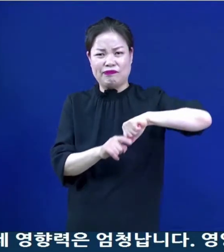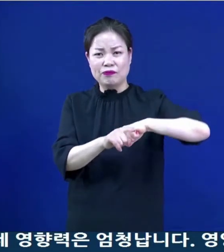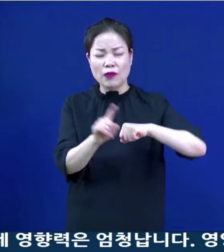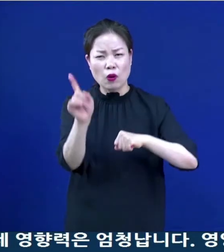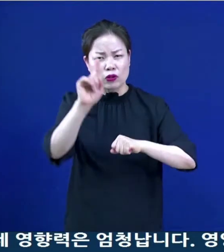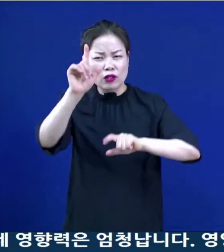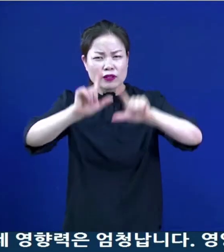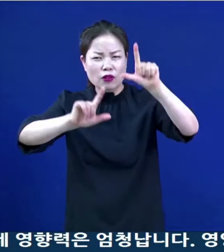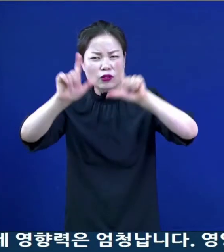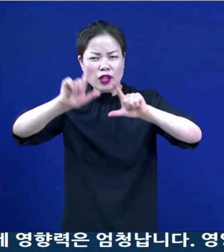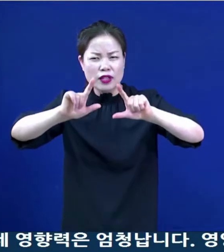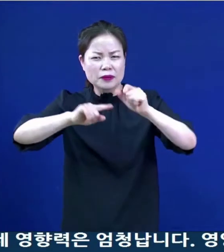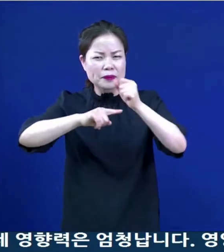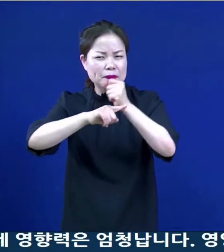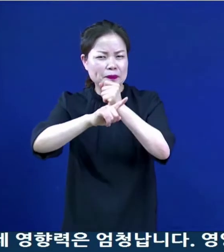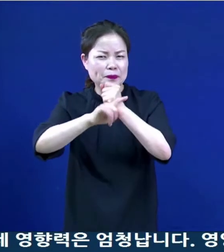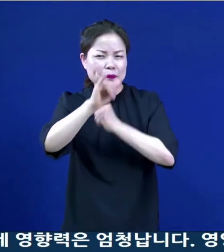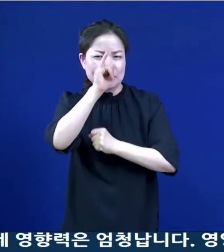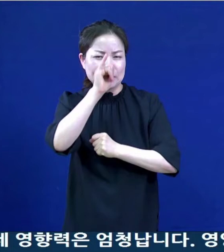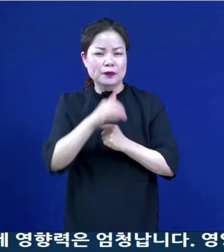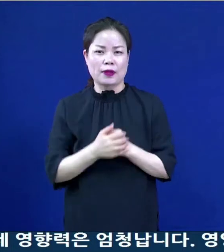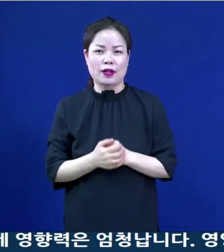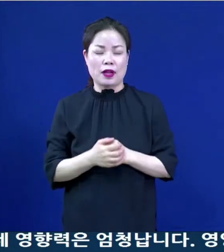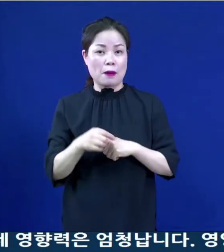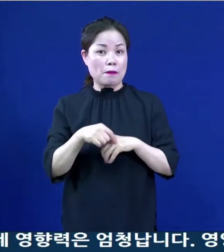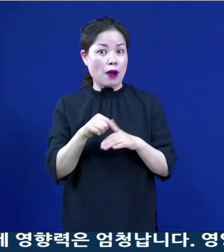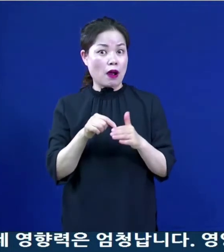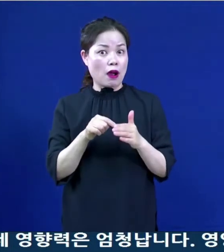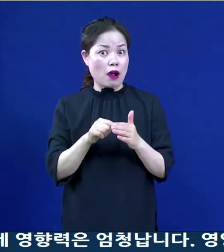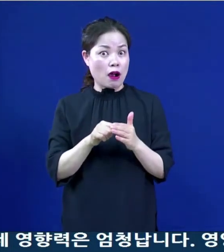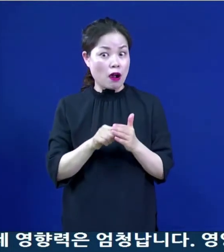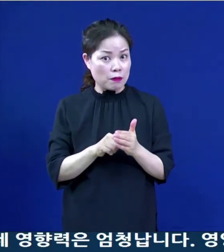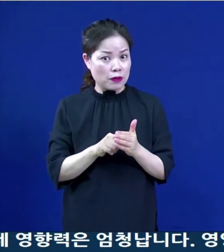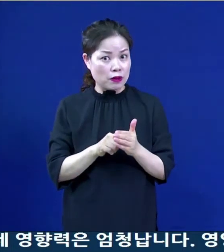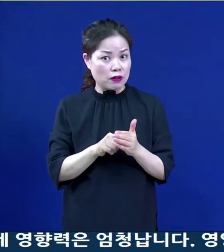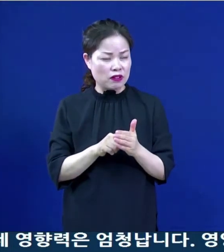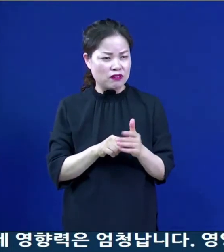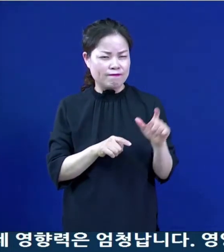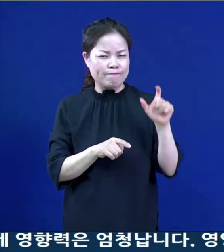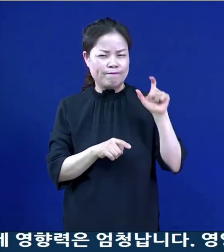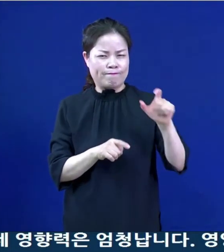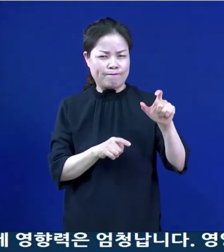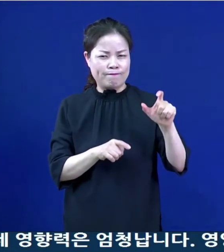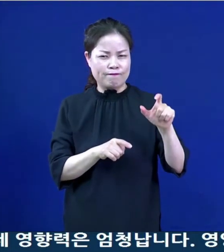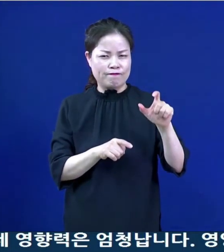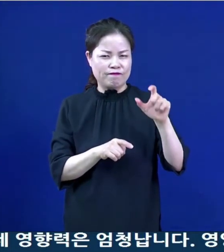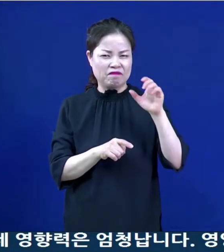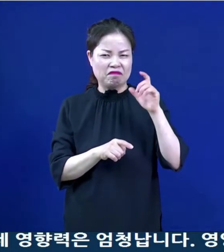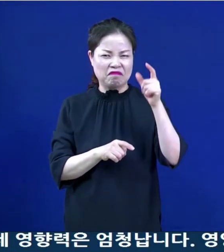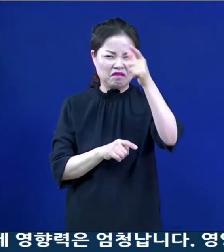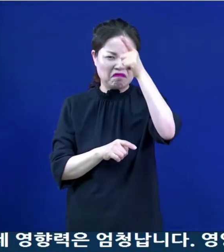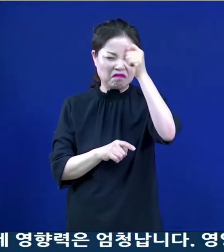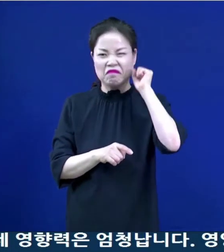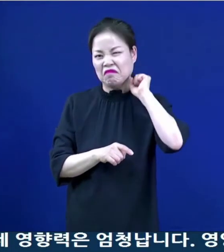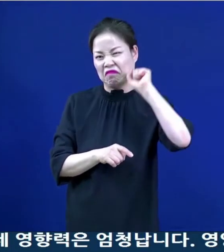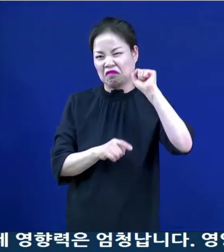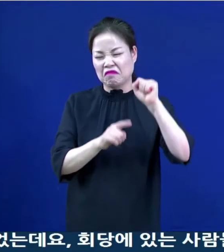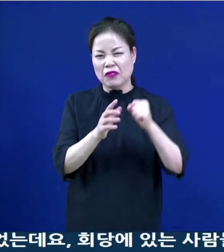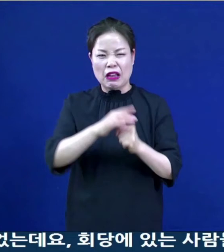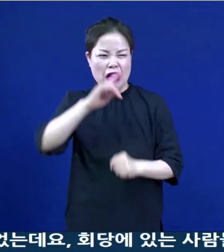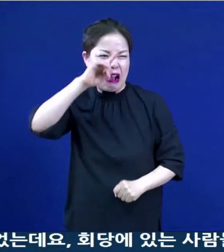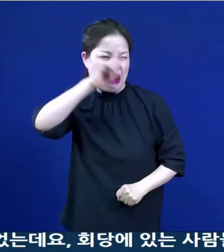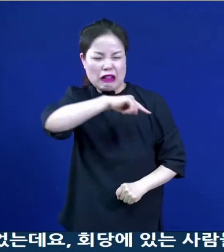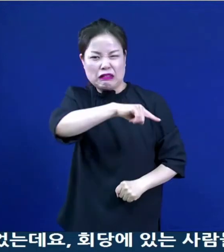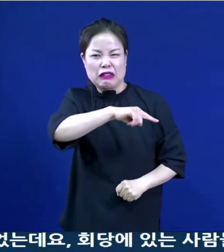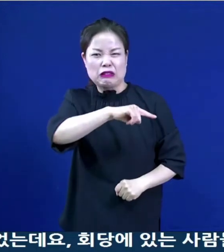어떤 형태의 의미를 갖고 있냐면 마음이 점점 더 굳어지는 거예요. 일종의 진행력인데